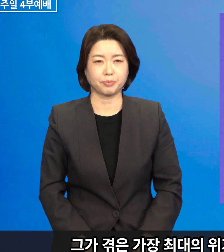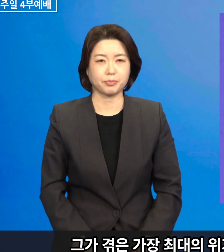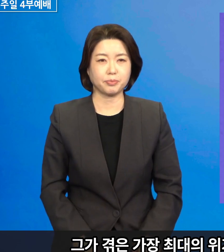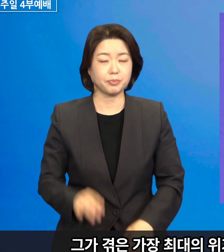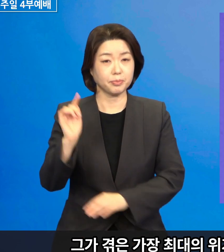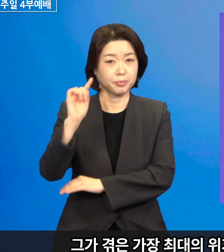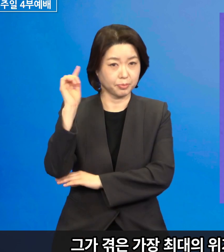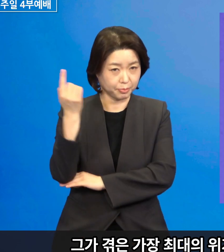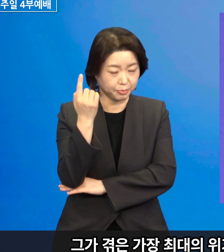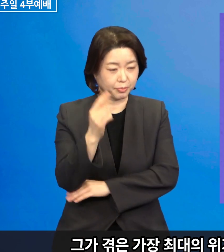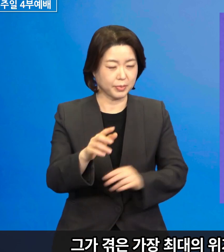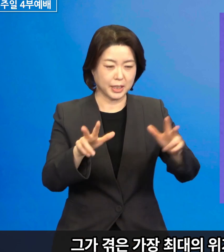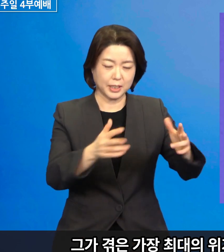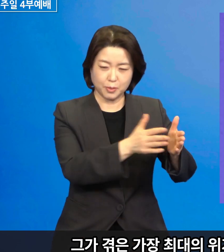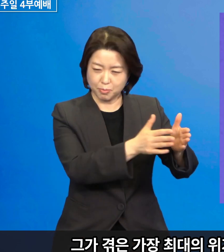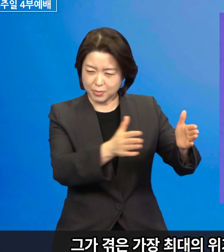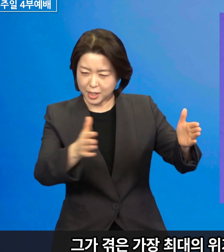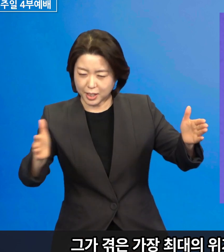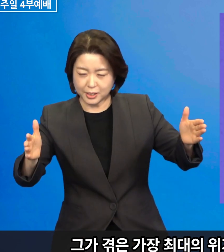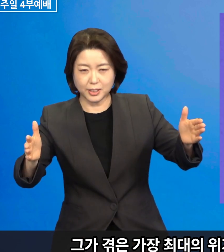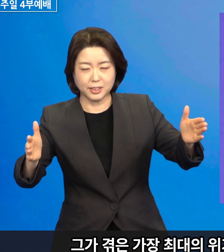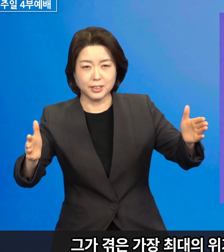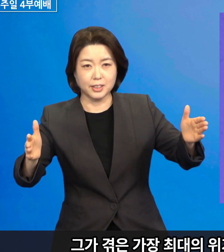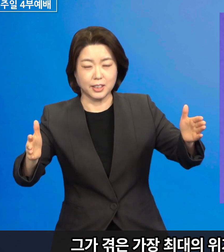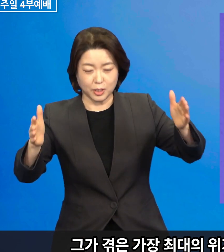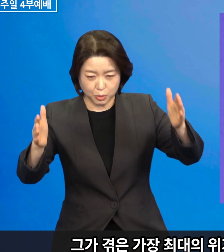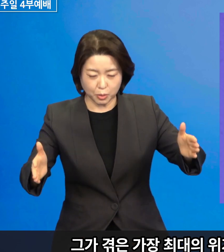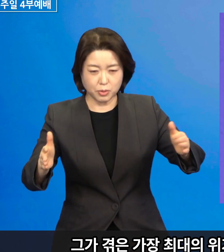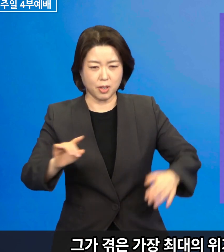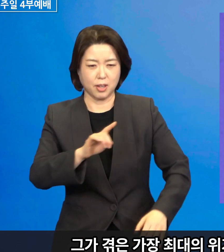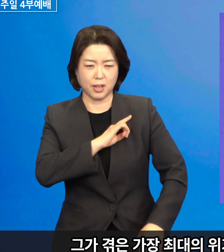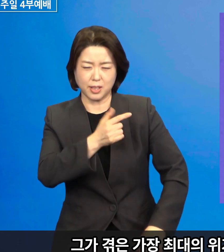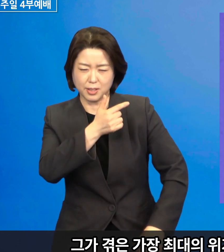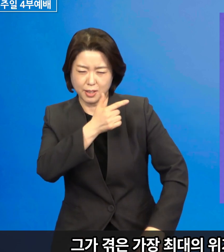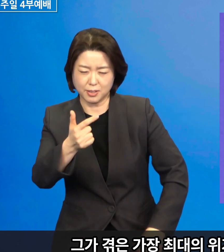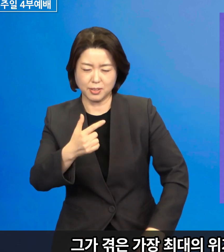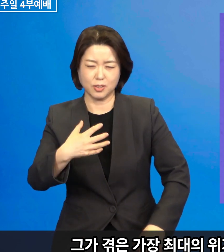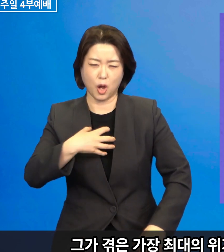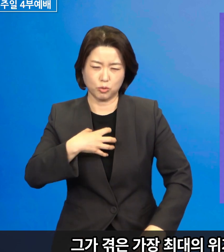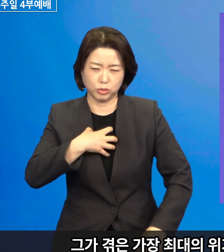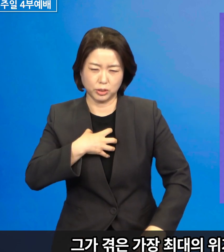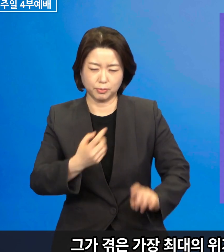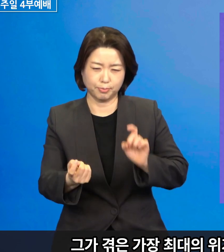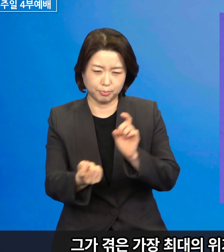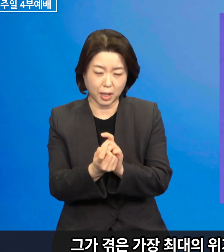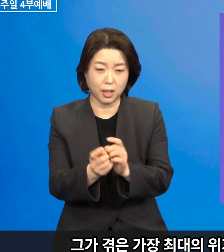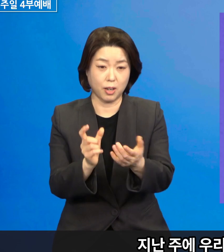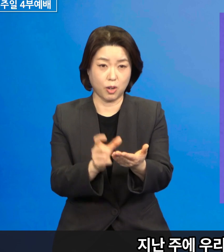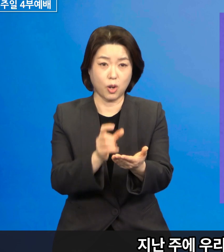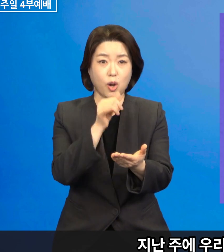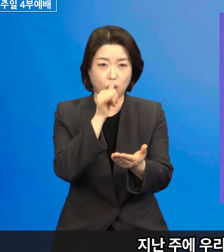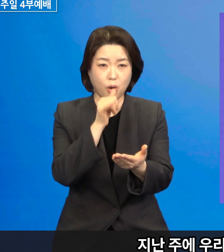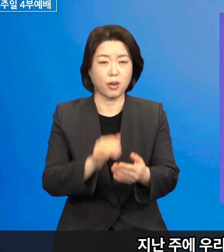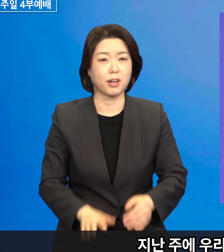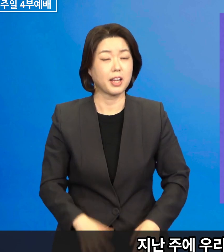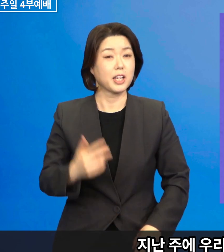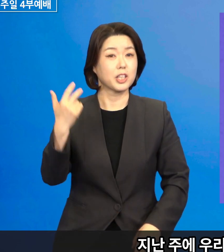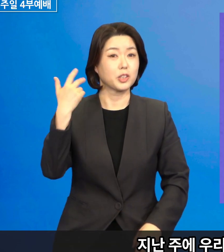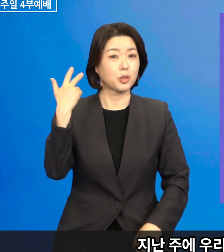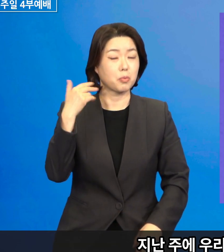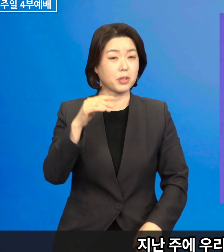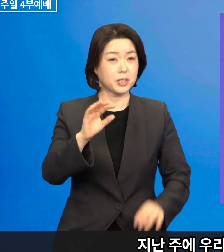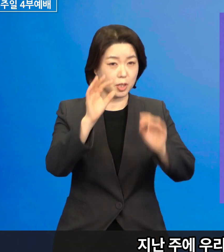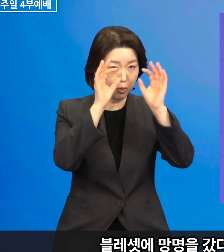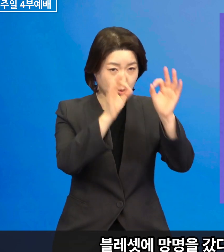그가 겪은 가장 최대 위기 상황을 묘사하고 있습니다. 지난주에 우리가 살펴본